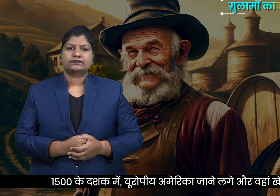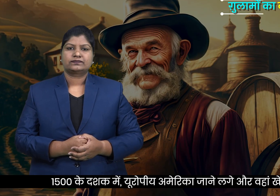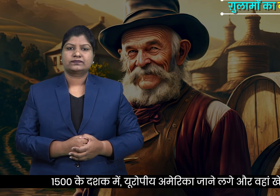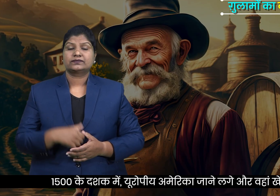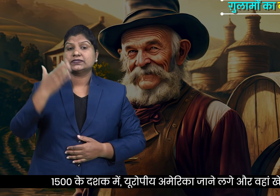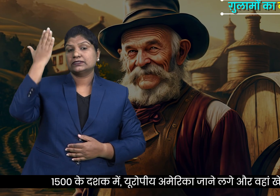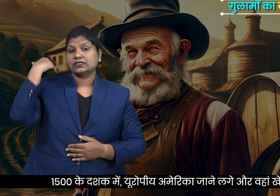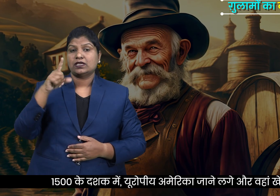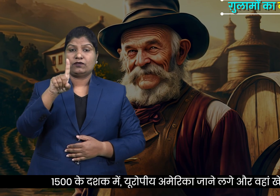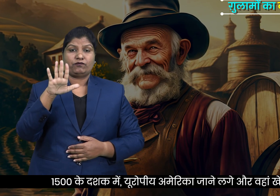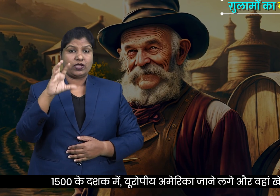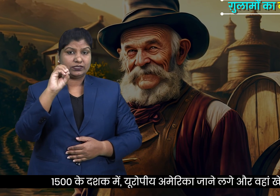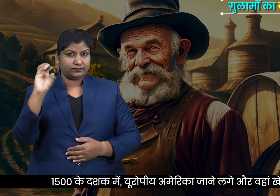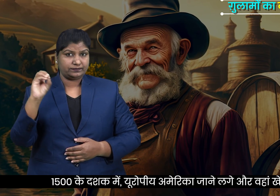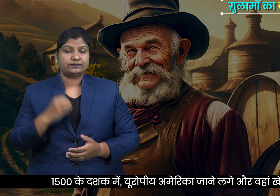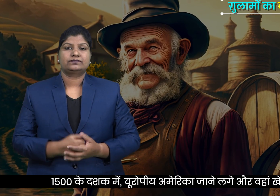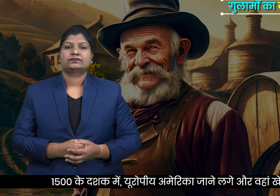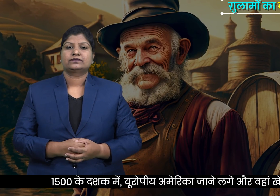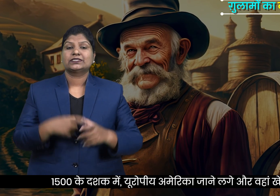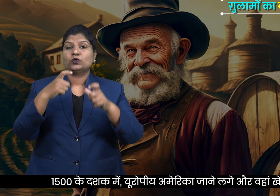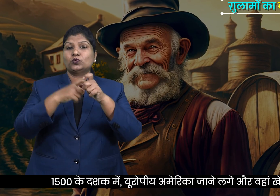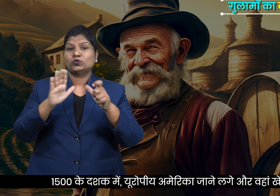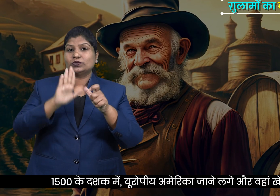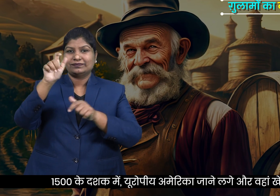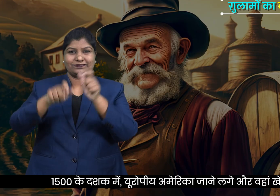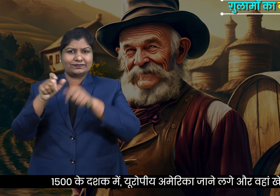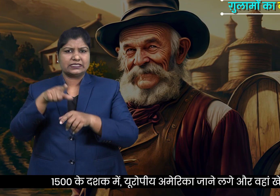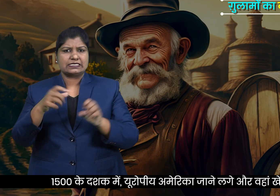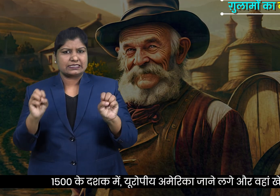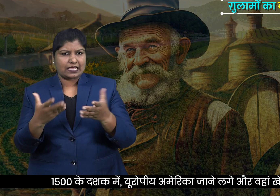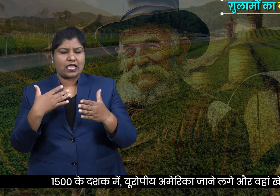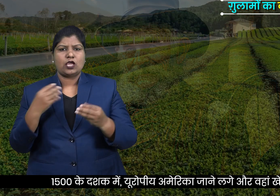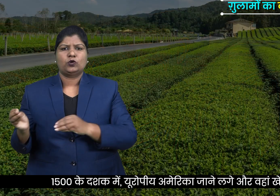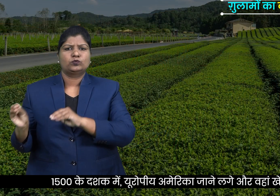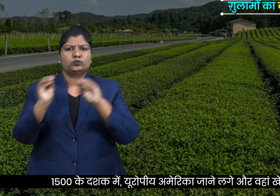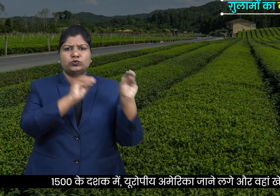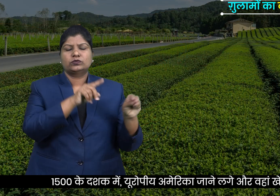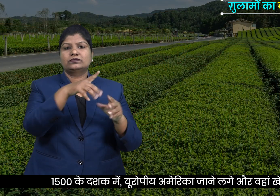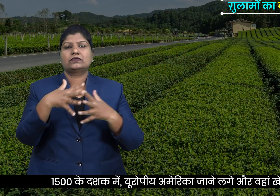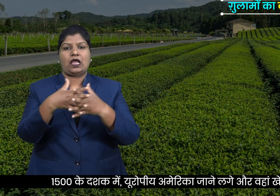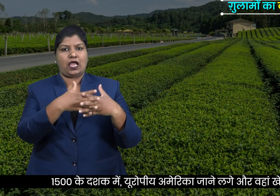पंद्रह सौ के दशक में यूरोपीय अमेरिका जाने लगे।